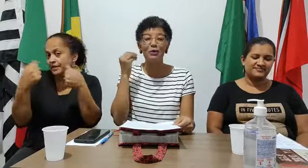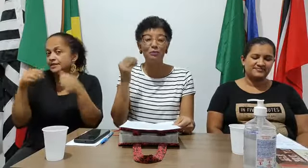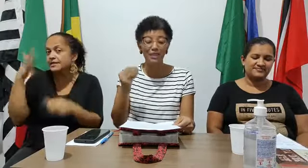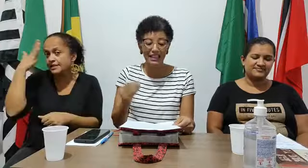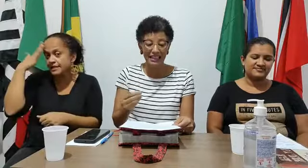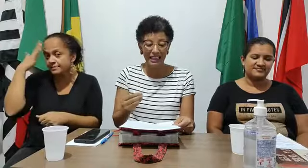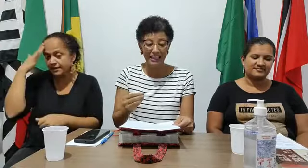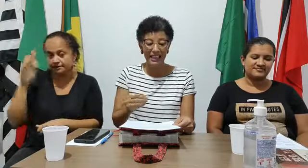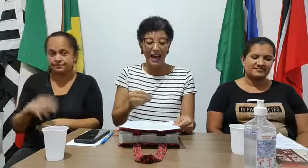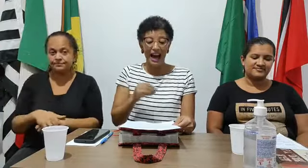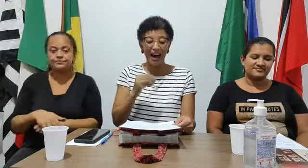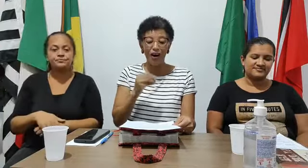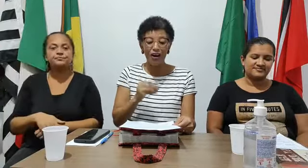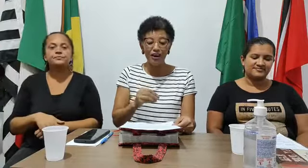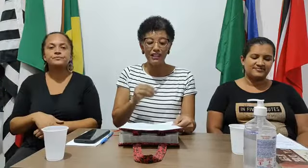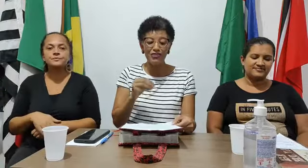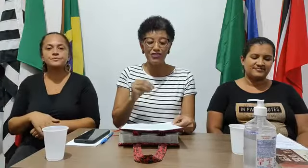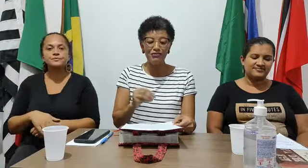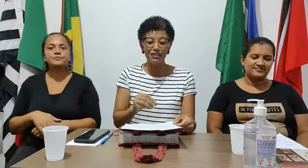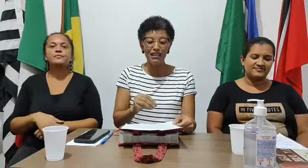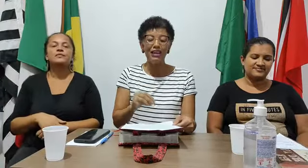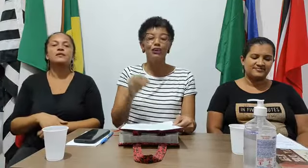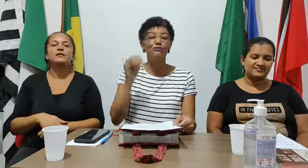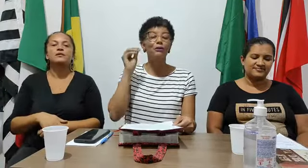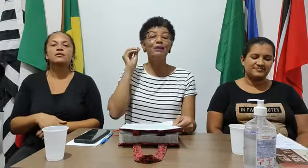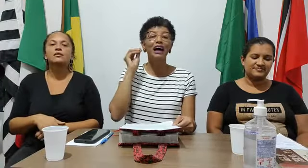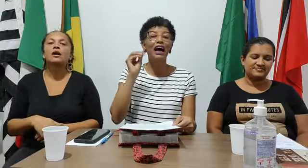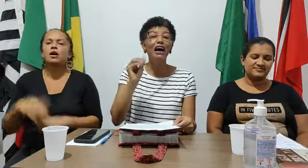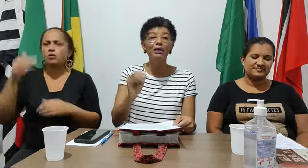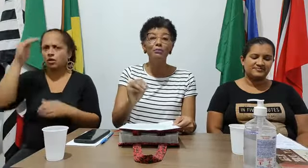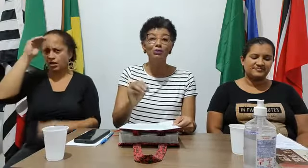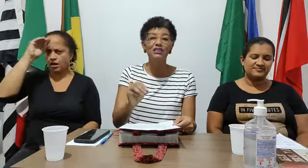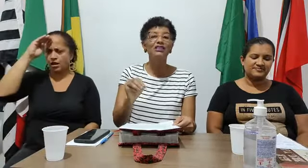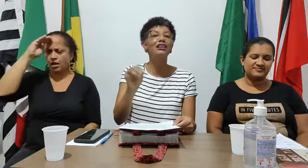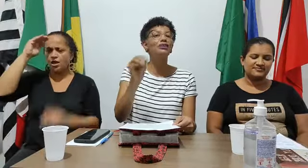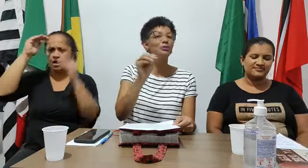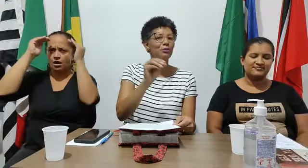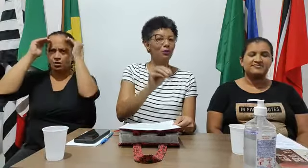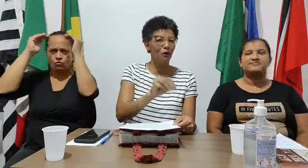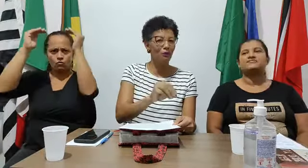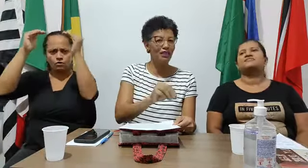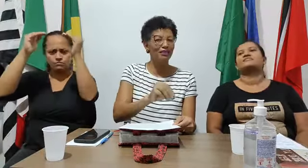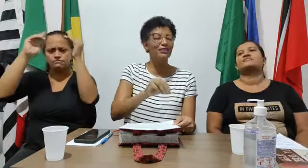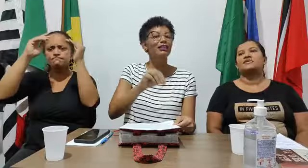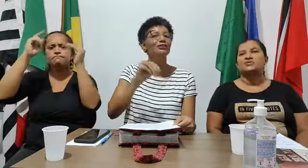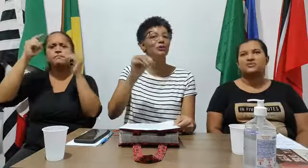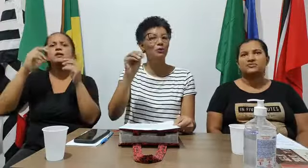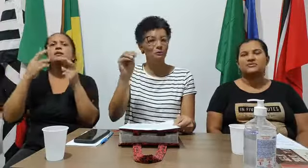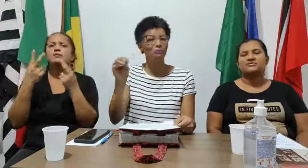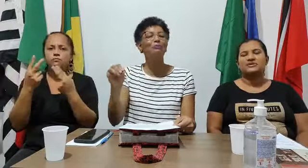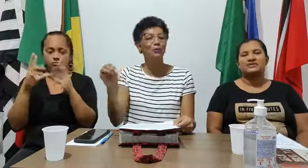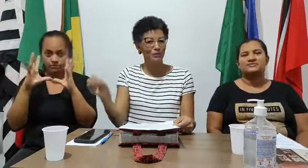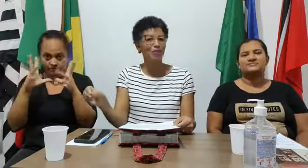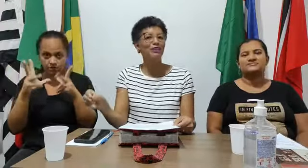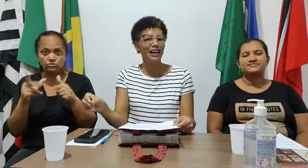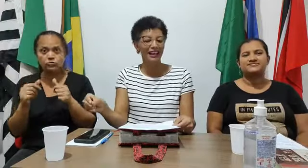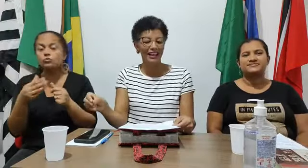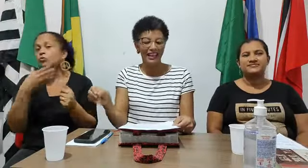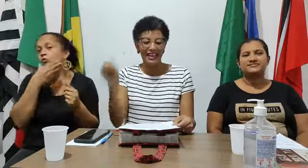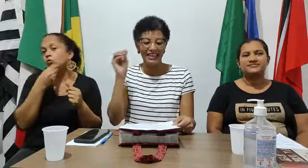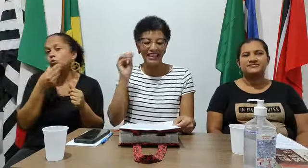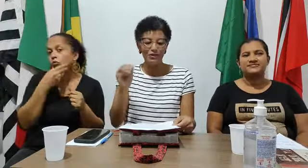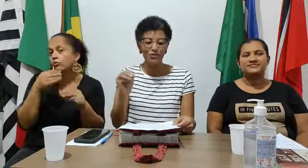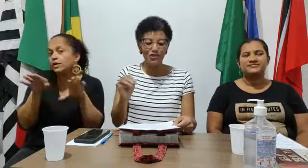precisa compreender, a ordem divina foi para ambos, tanto para o homem, tanto quanto para a